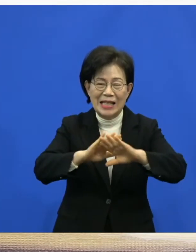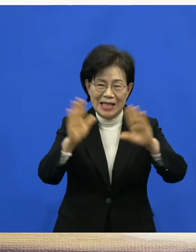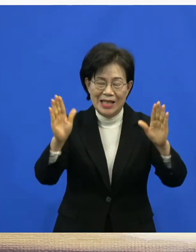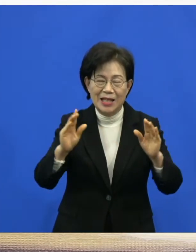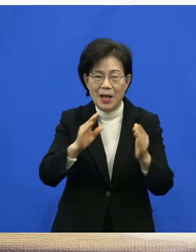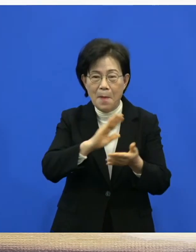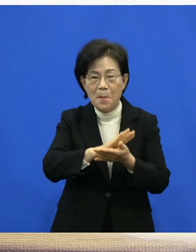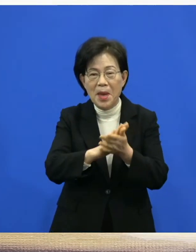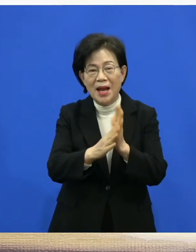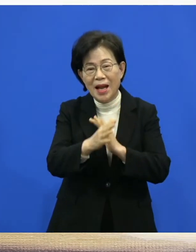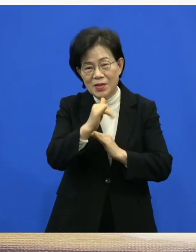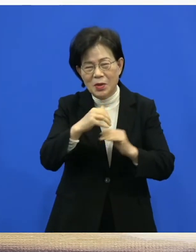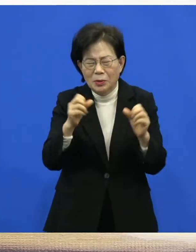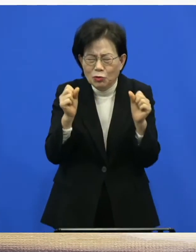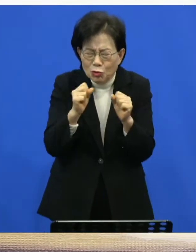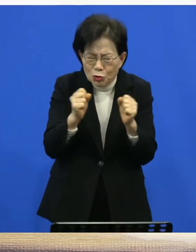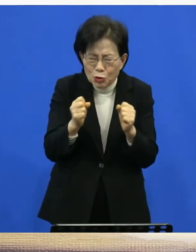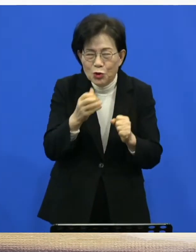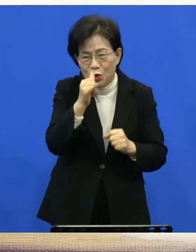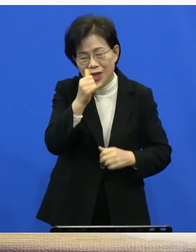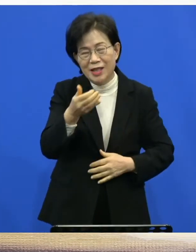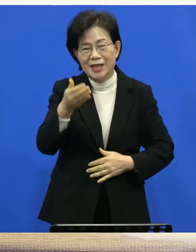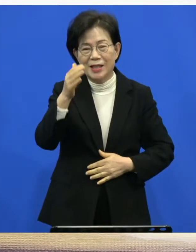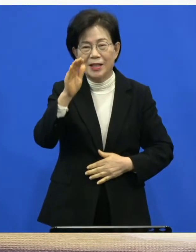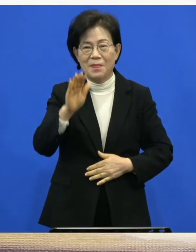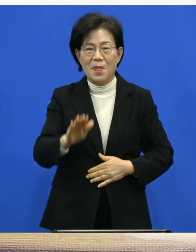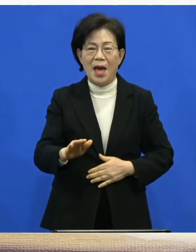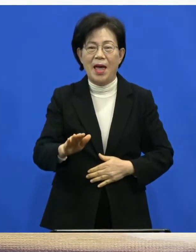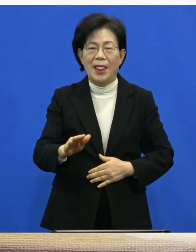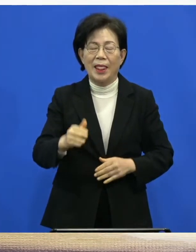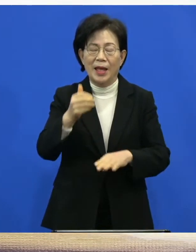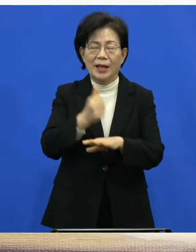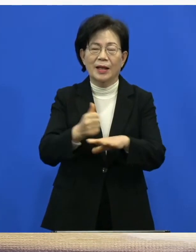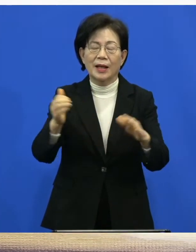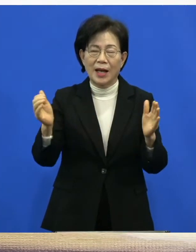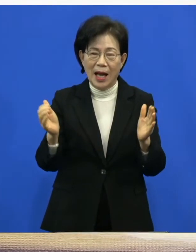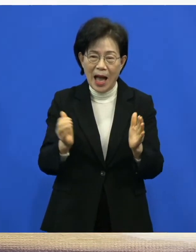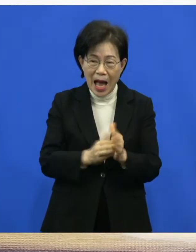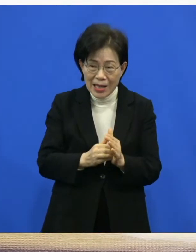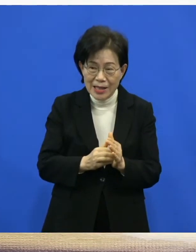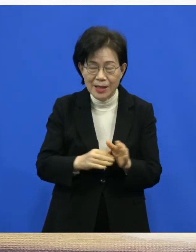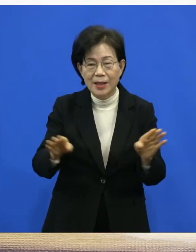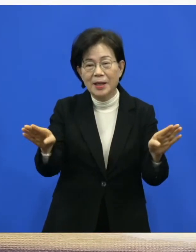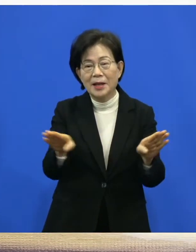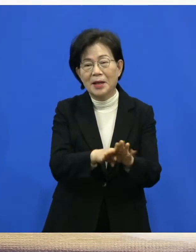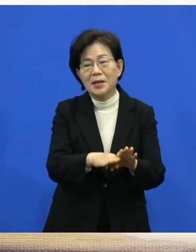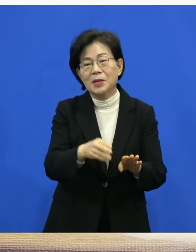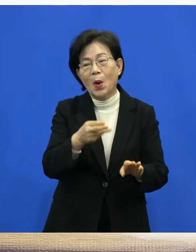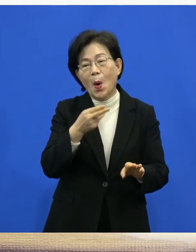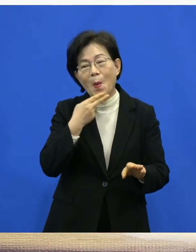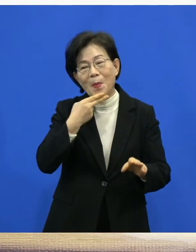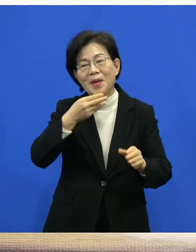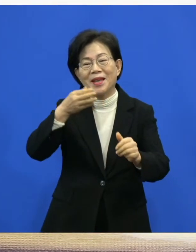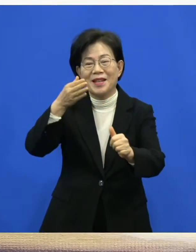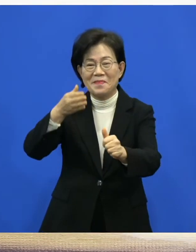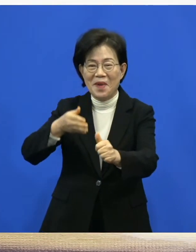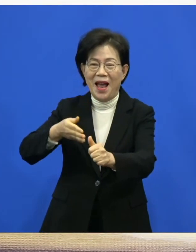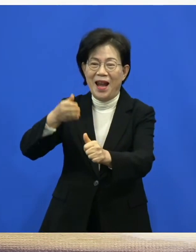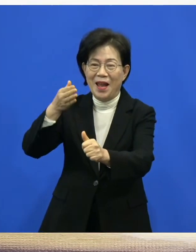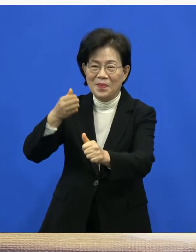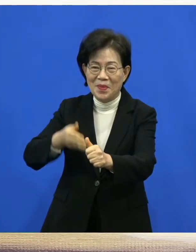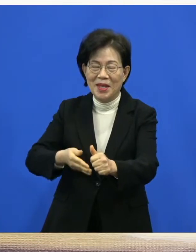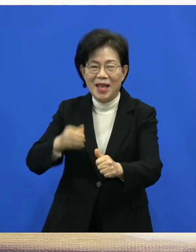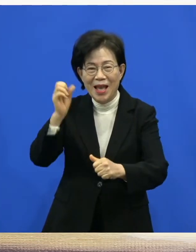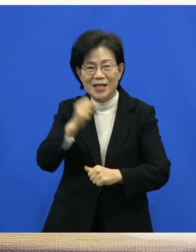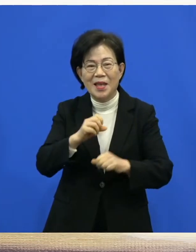또 추위가 몰아닥칠지도 모르는데 하여튼 끝까지 완주할 수 있기를 바라고, 또